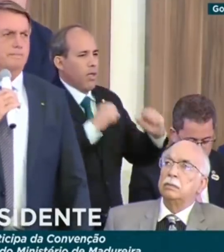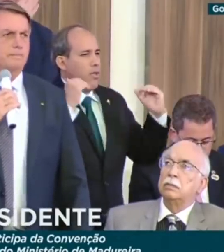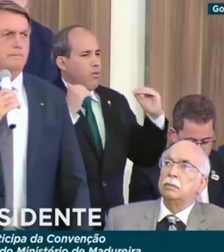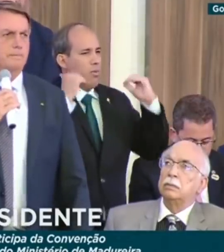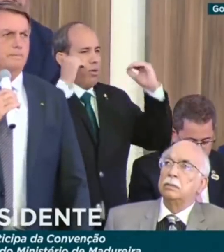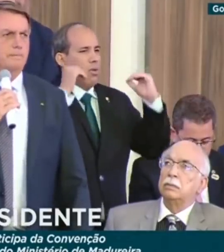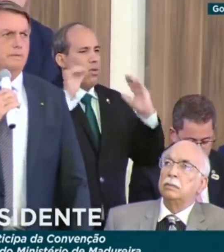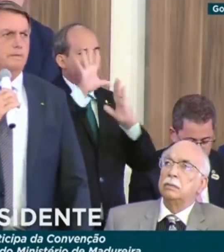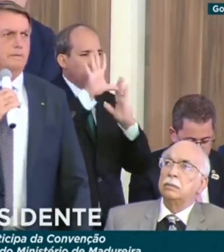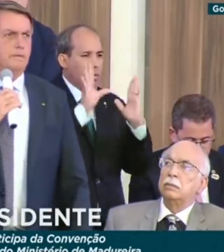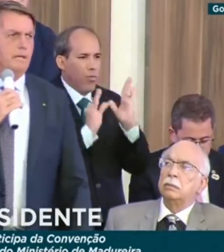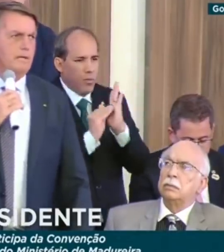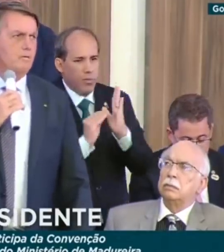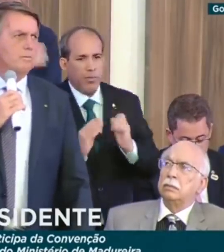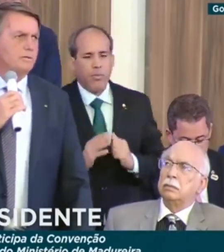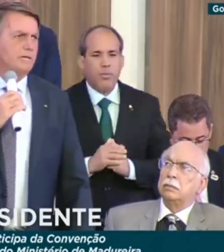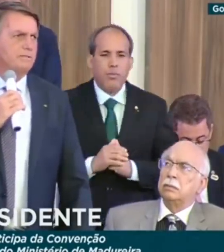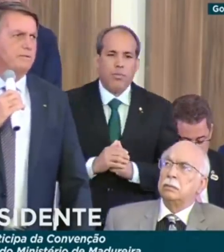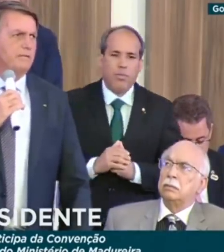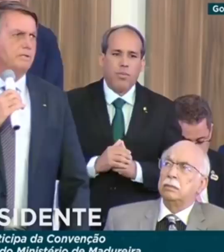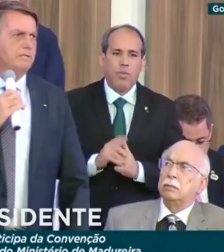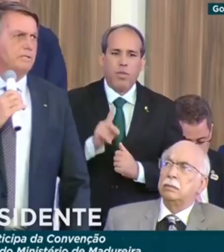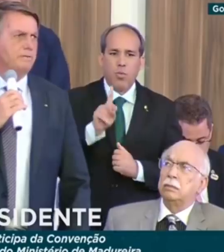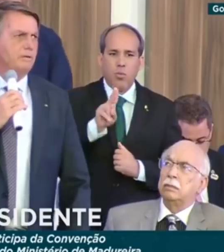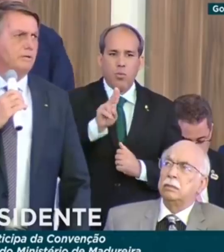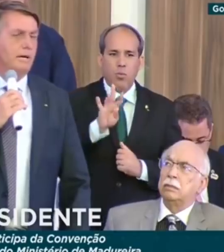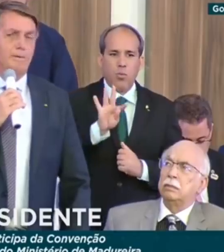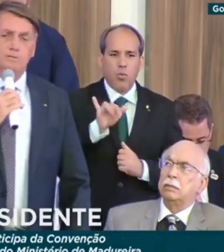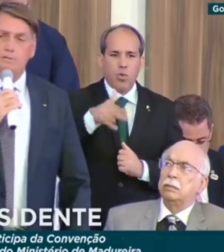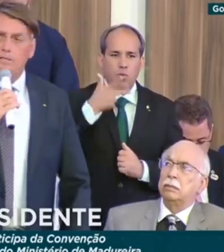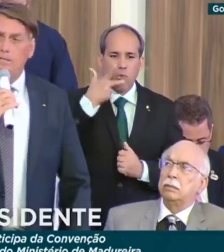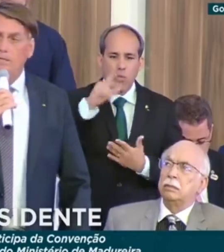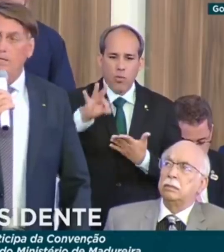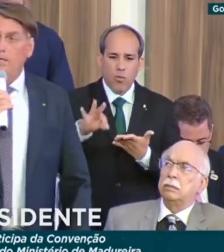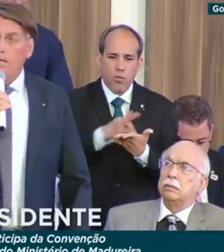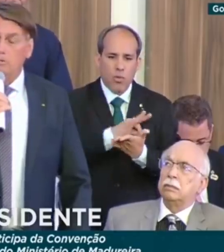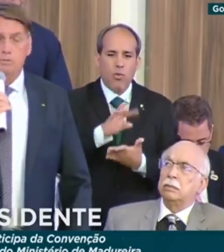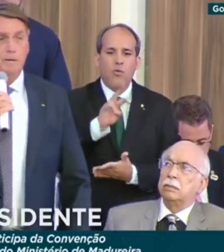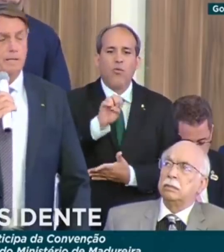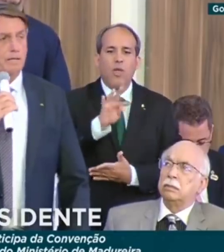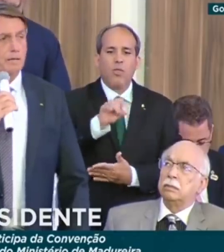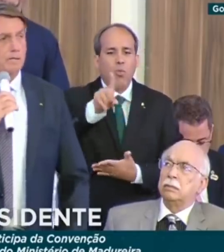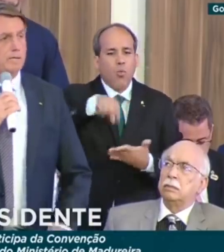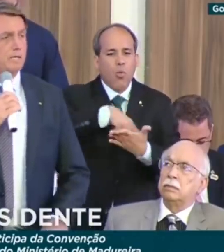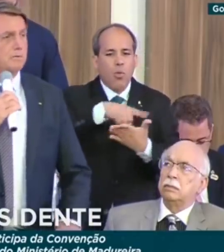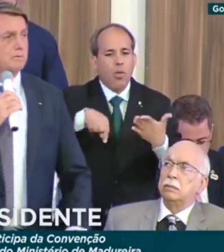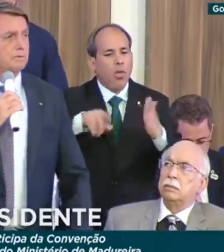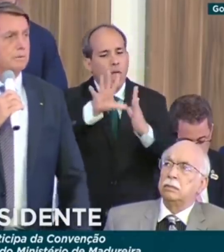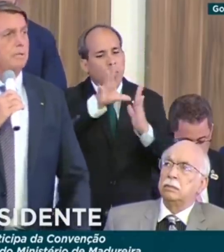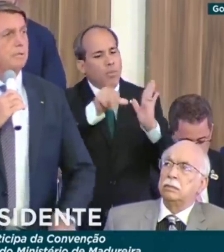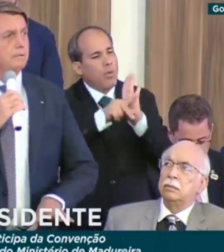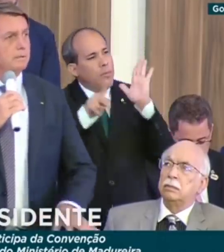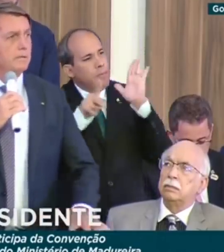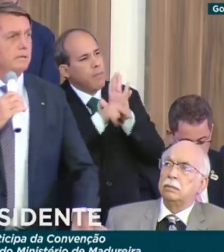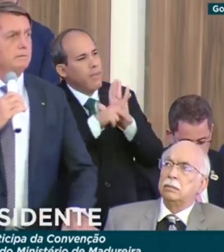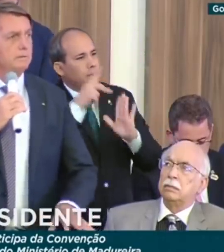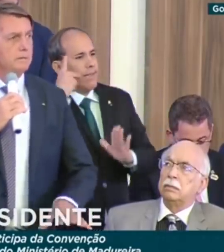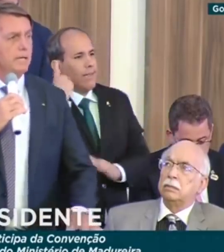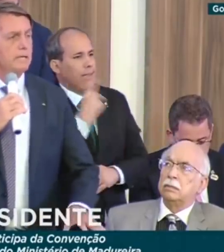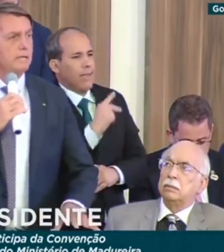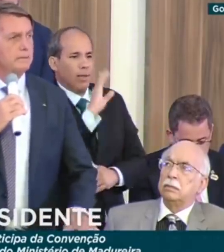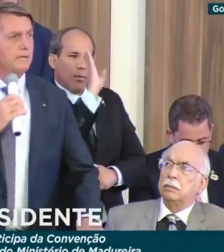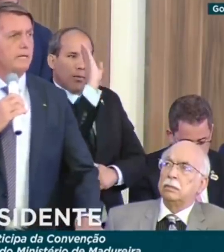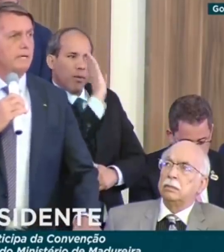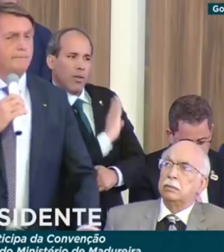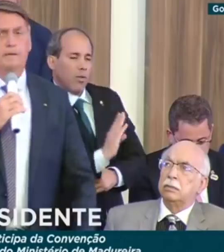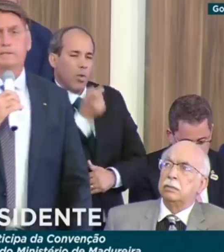Amazônia. E ele, com o poder de veto que tinha, falou: a Amazônia é dos brasileiros, esse assunto não